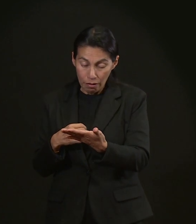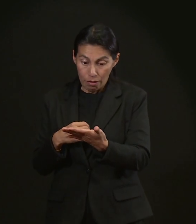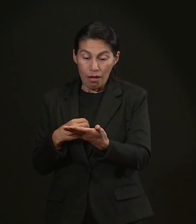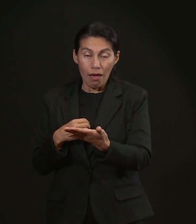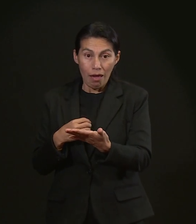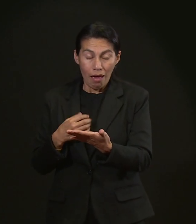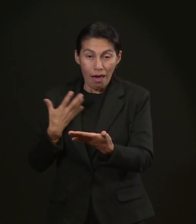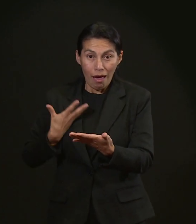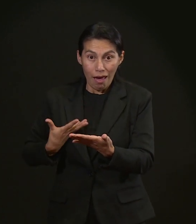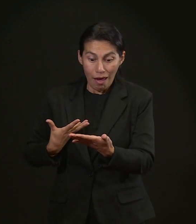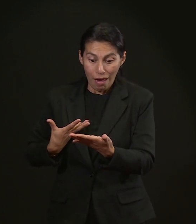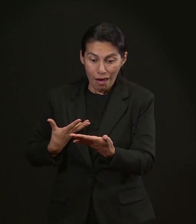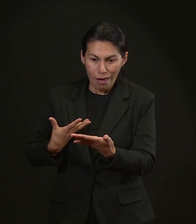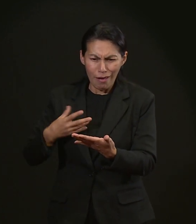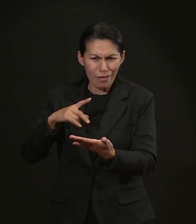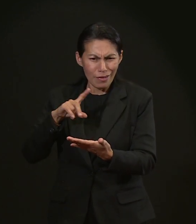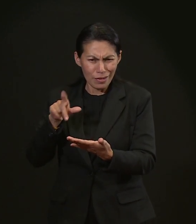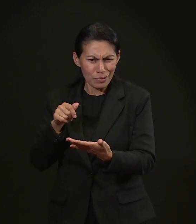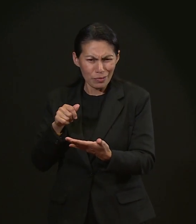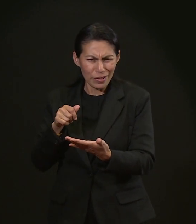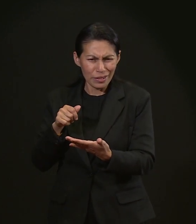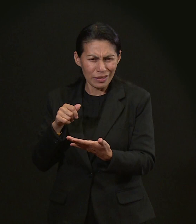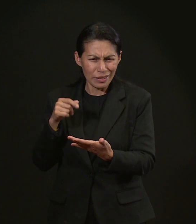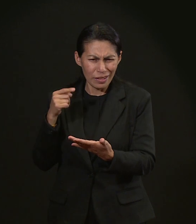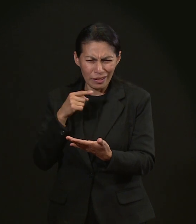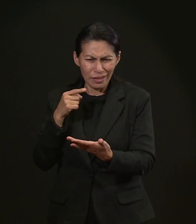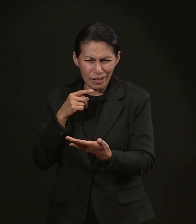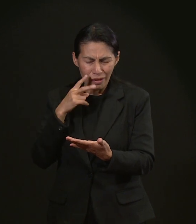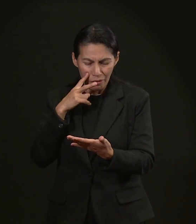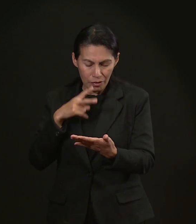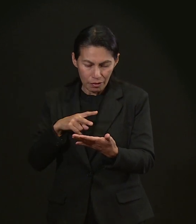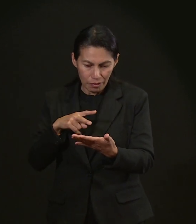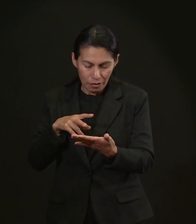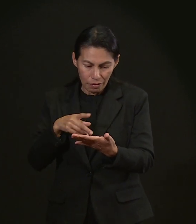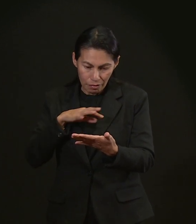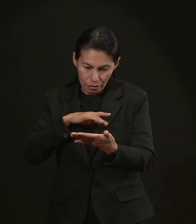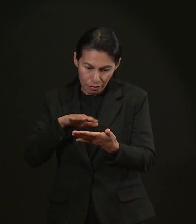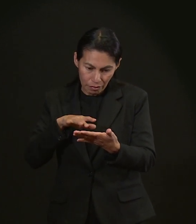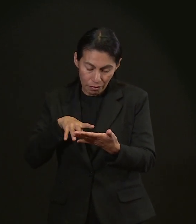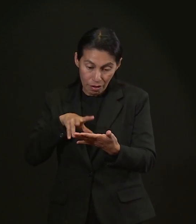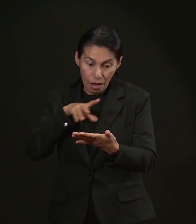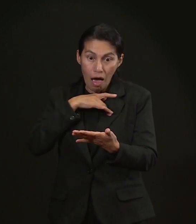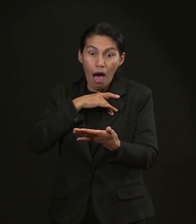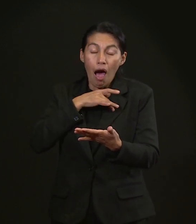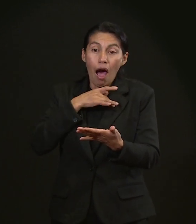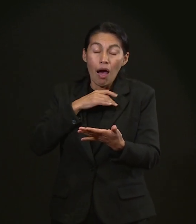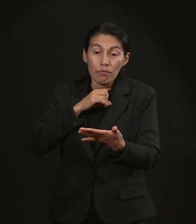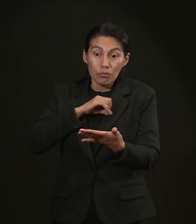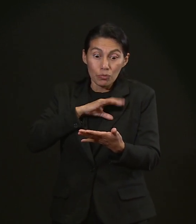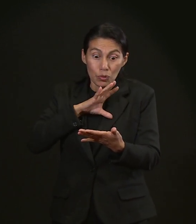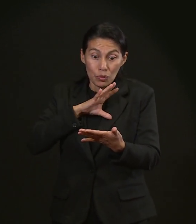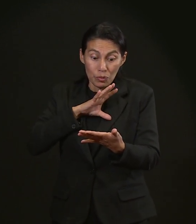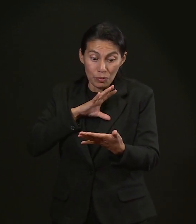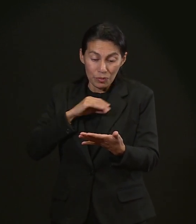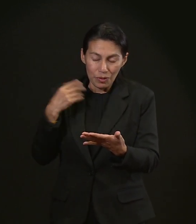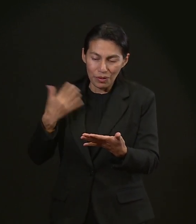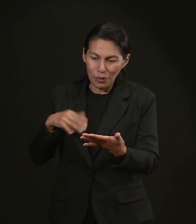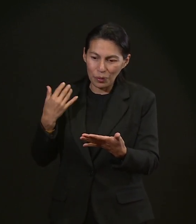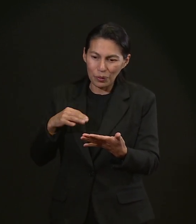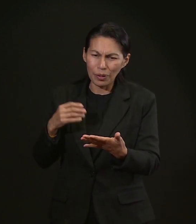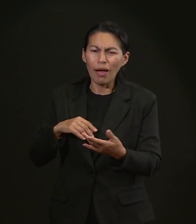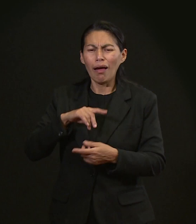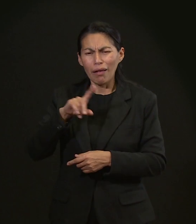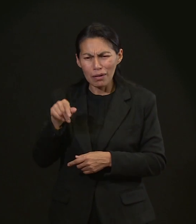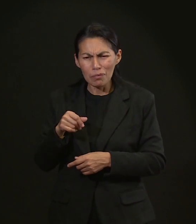ya después platicando y contando nos dice que ahí también algo sucedió en ella y en mí y